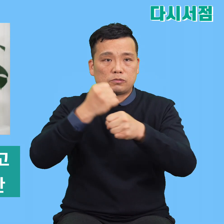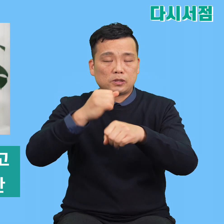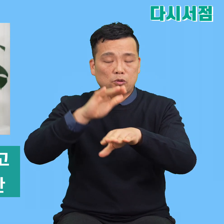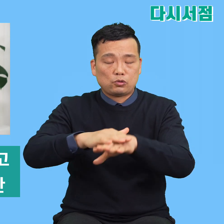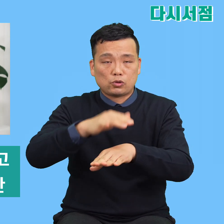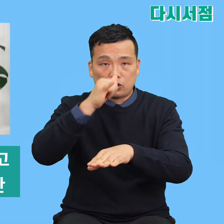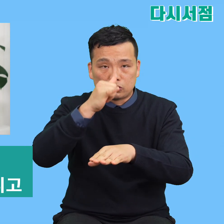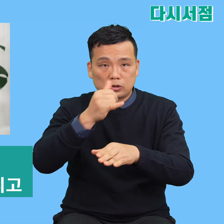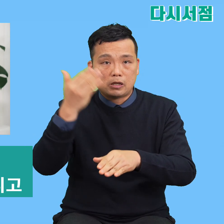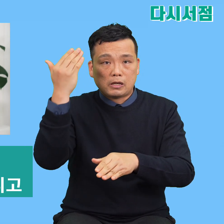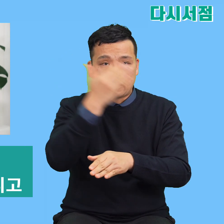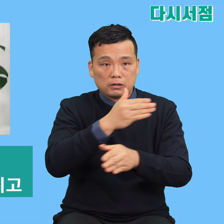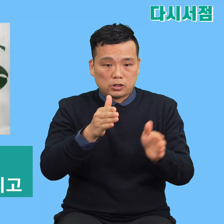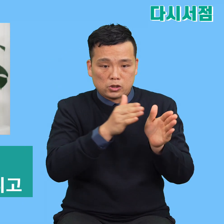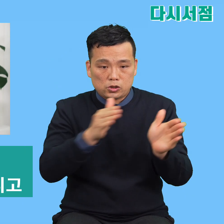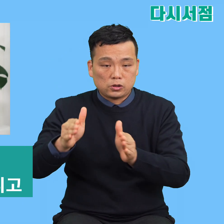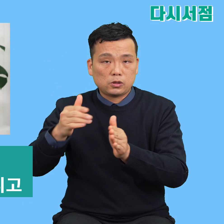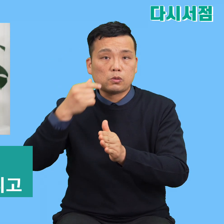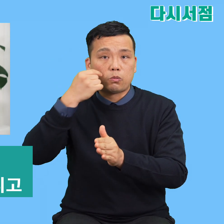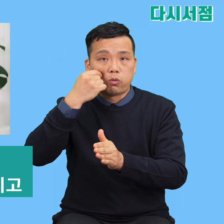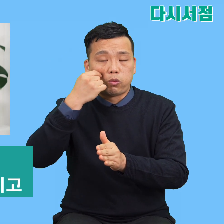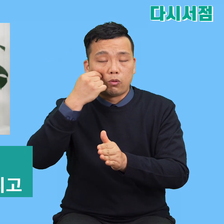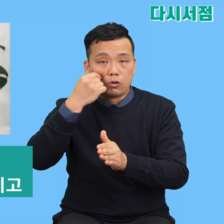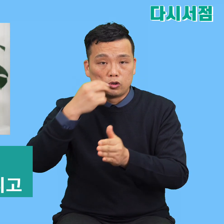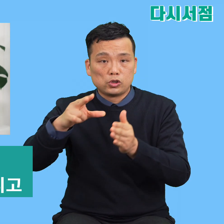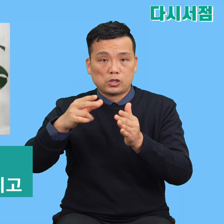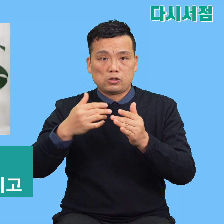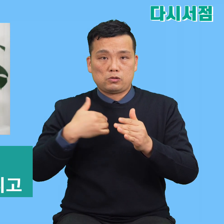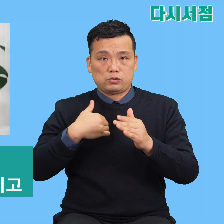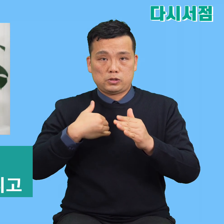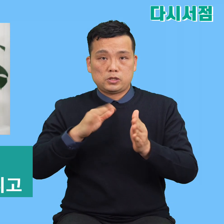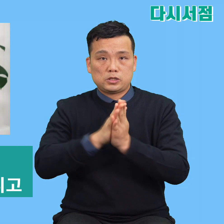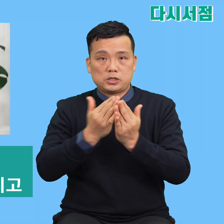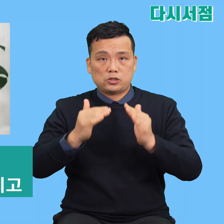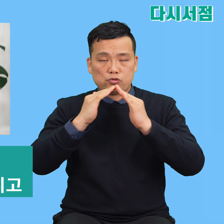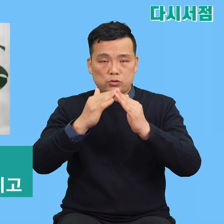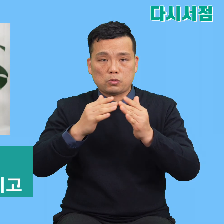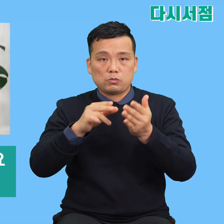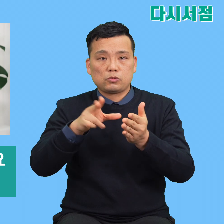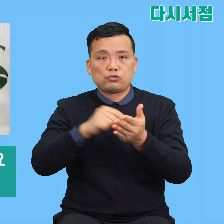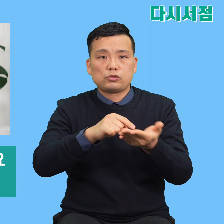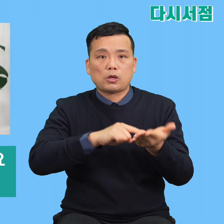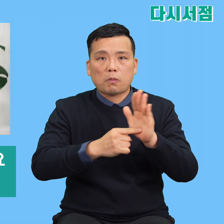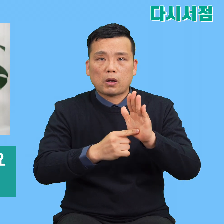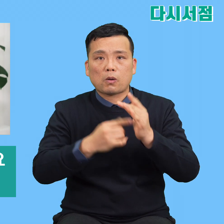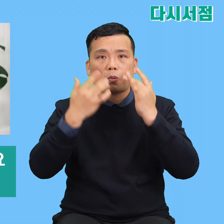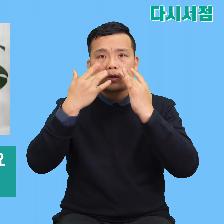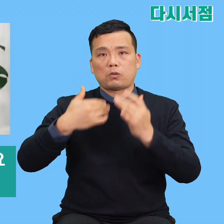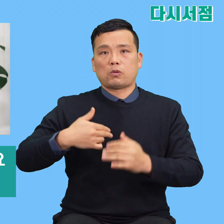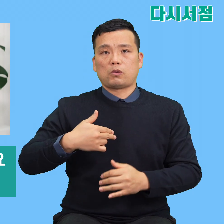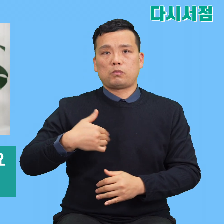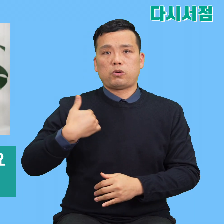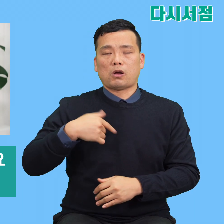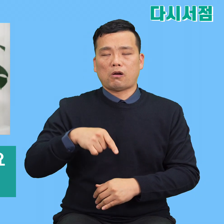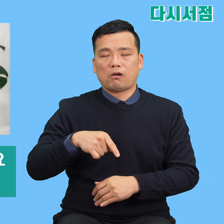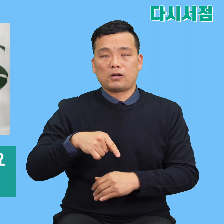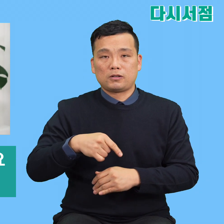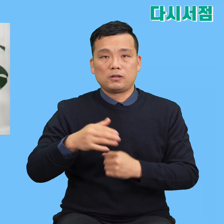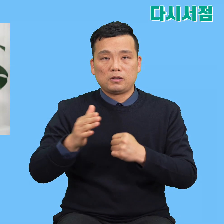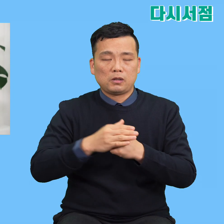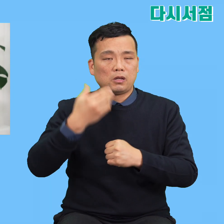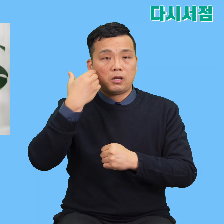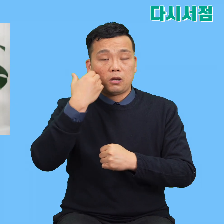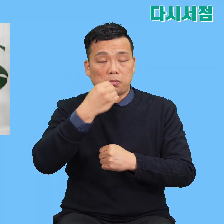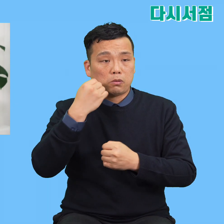제 책임이지만 그다음에 그렇다고 막 이렇게 주제가 뚜렷한 책방도 아니고 그래서 저는 뭐 매력이 없어요라고